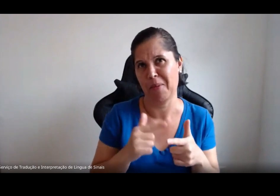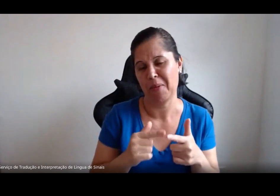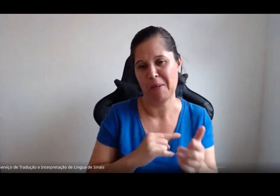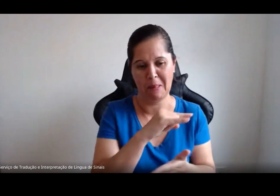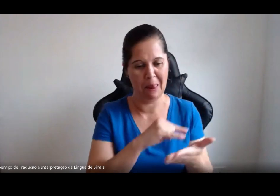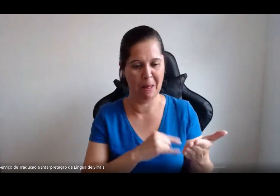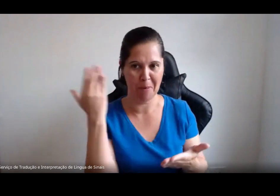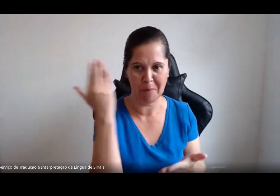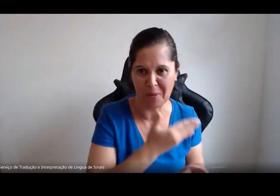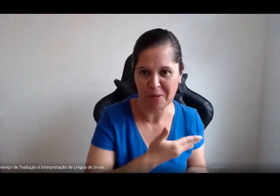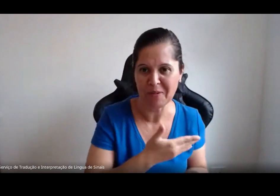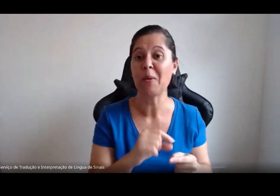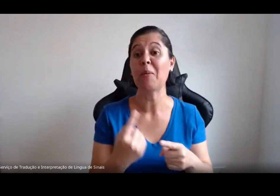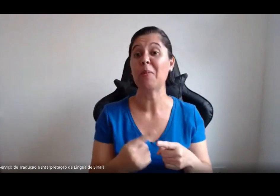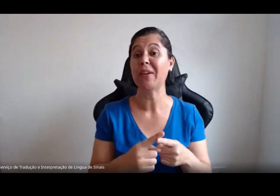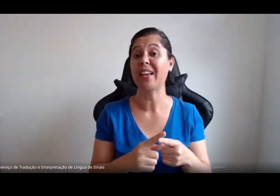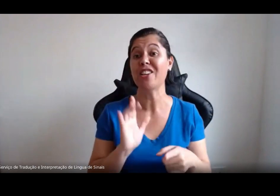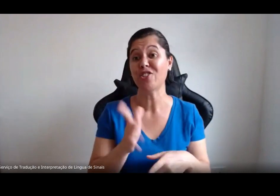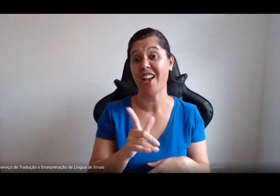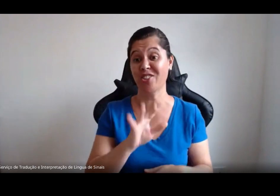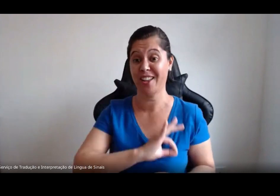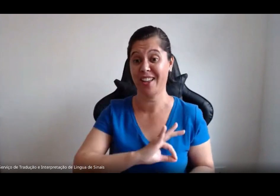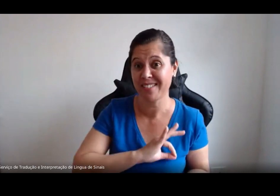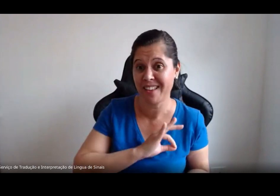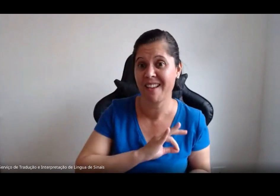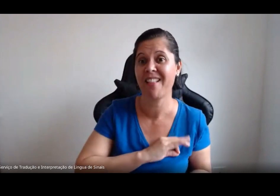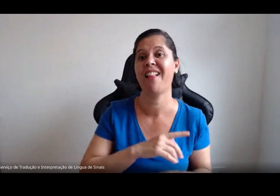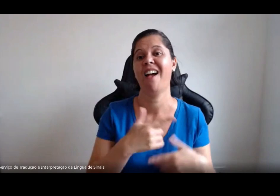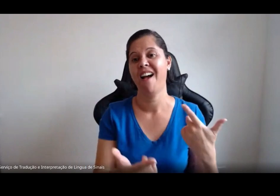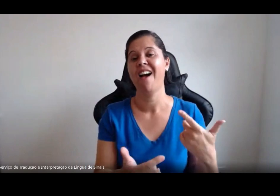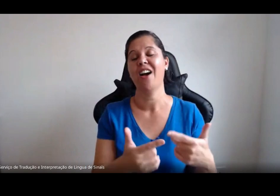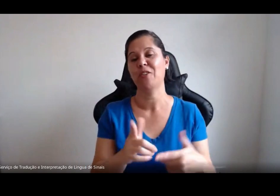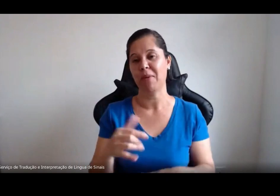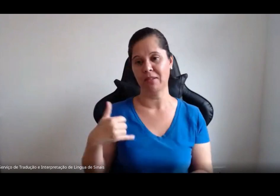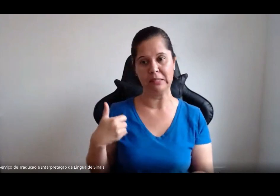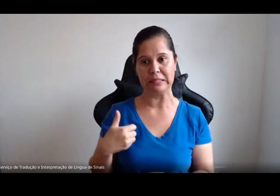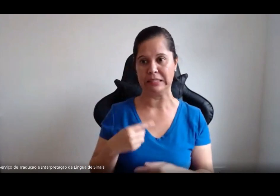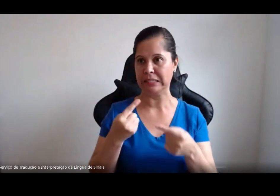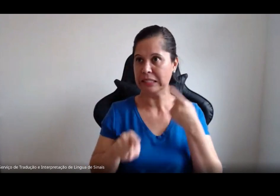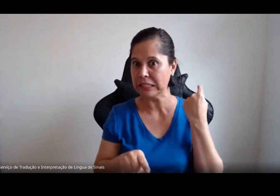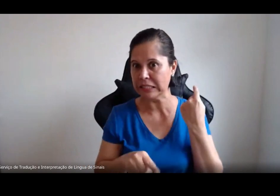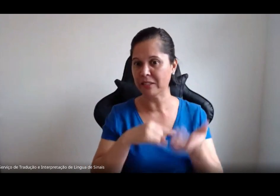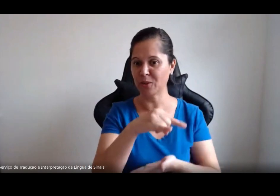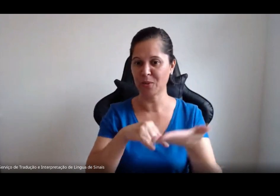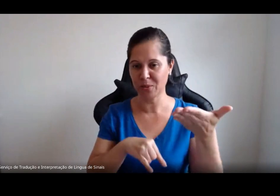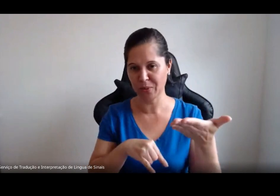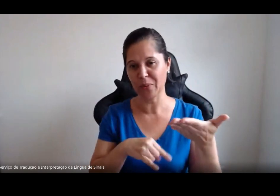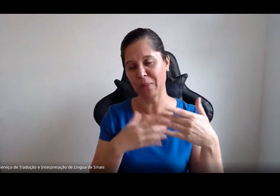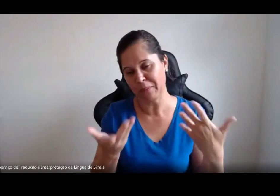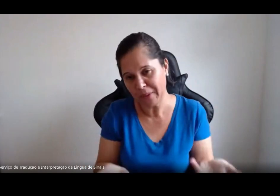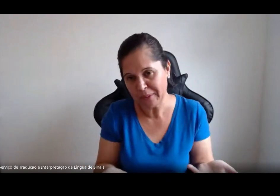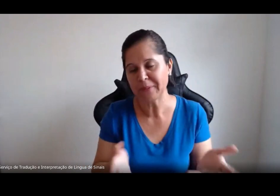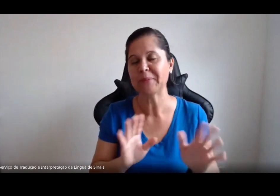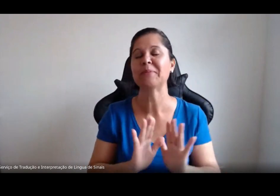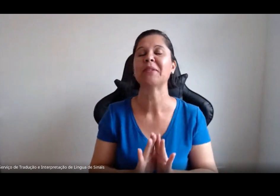certidão, porque eu ganhava de menor, um tio meu graduou num cartório, arrumou para eu ganhar de maior, enfim. Isso me botou